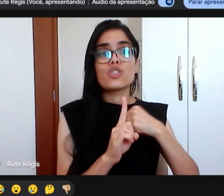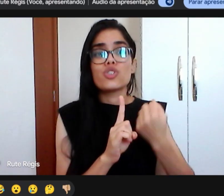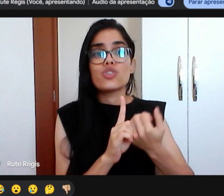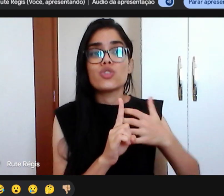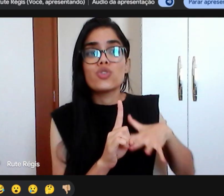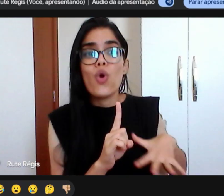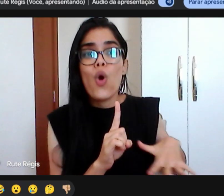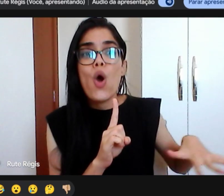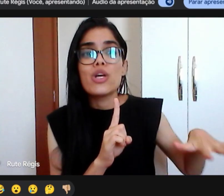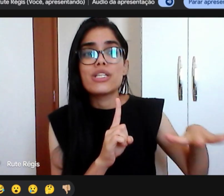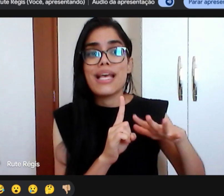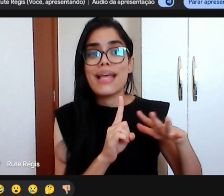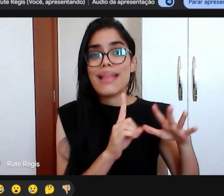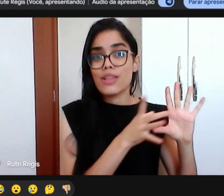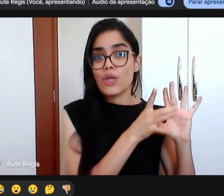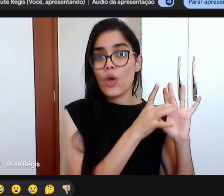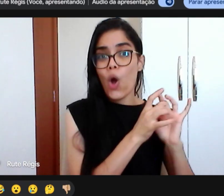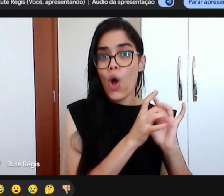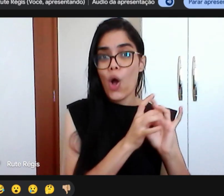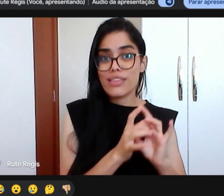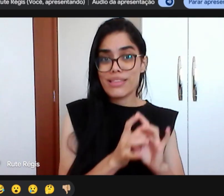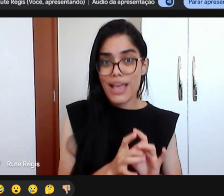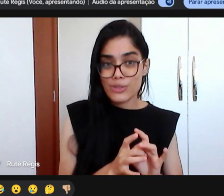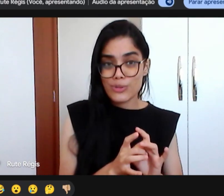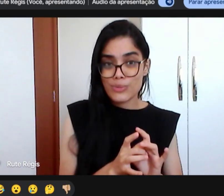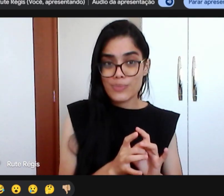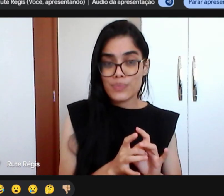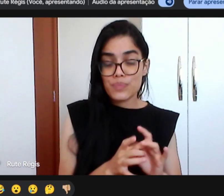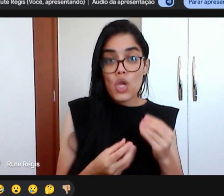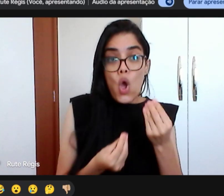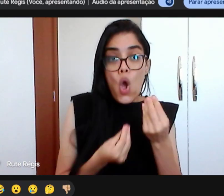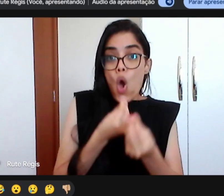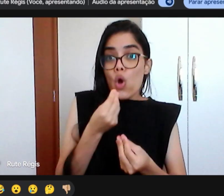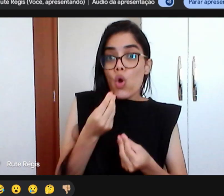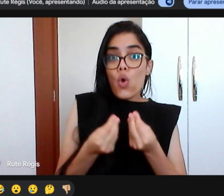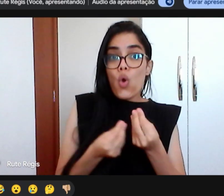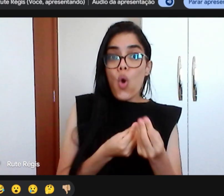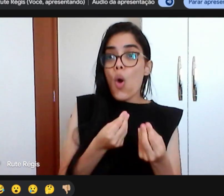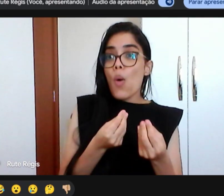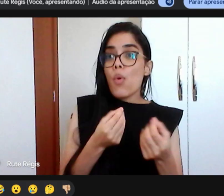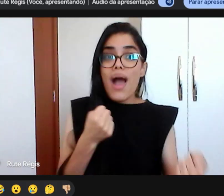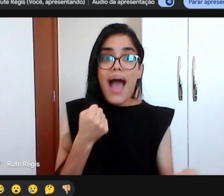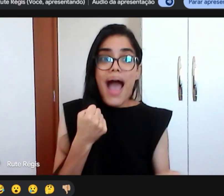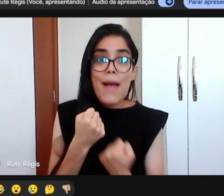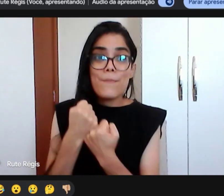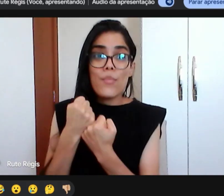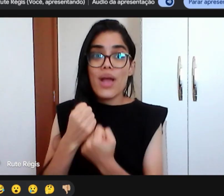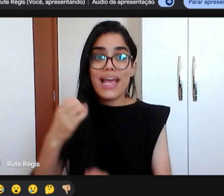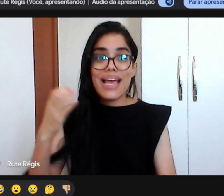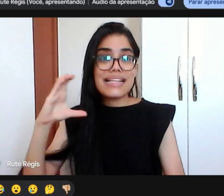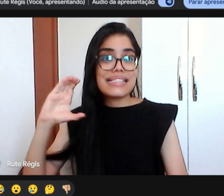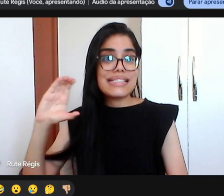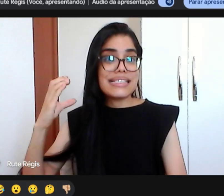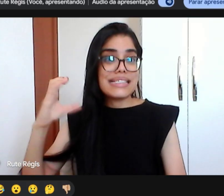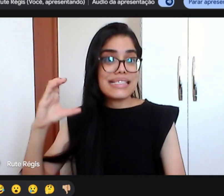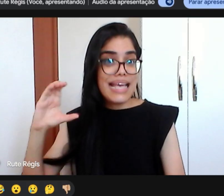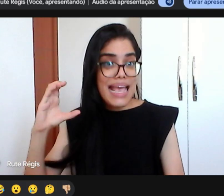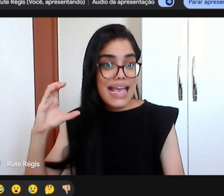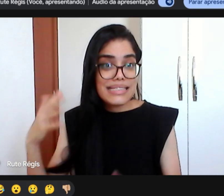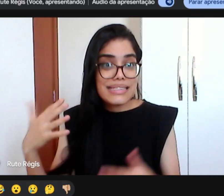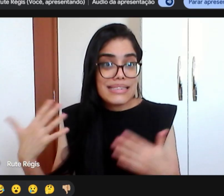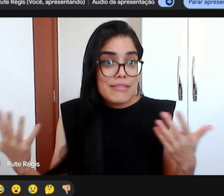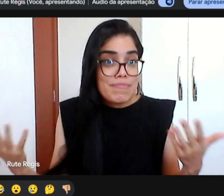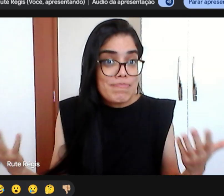vai contribuir para o meio social. Como a sua pesquisa ela